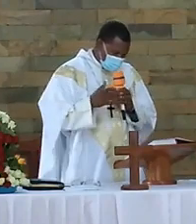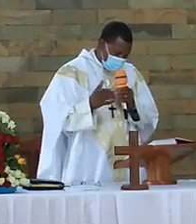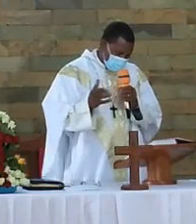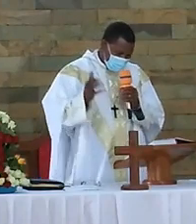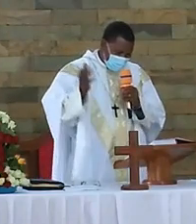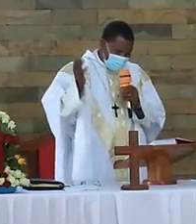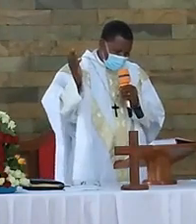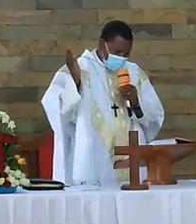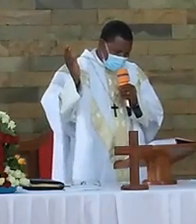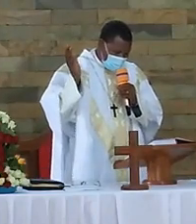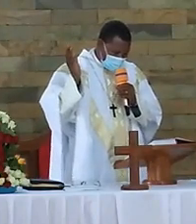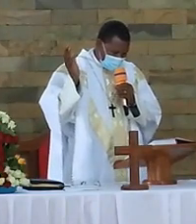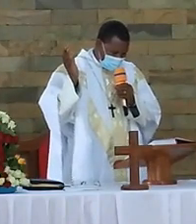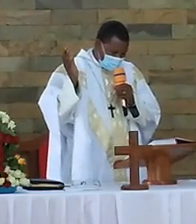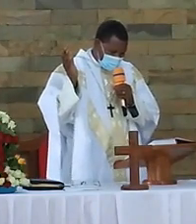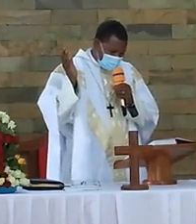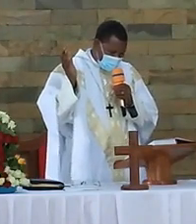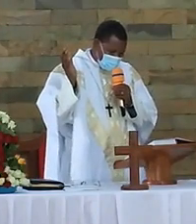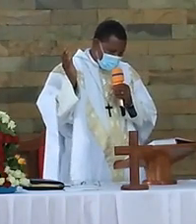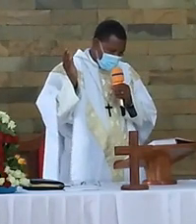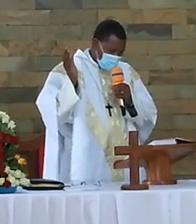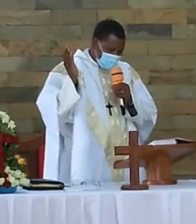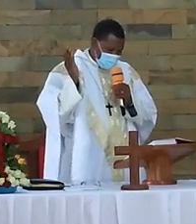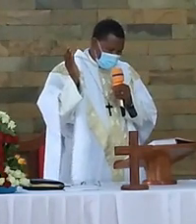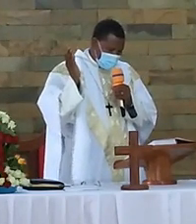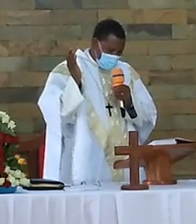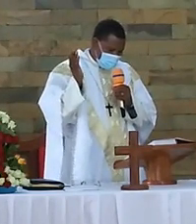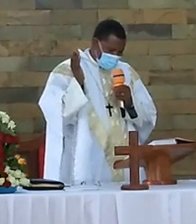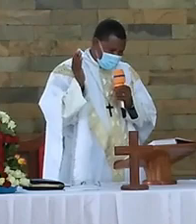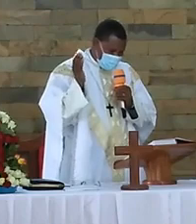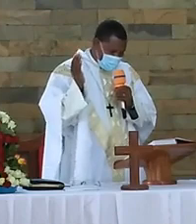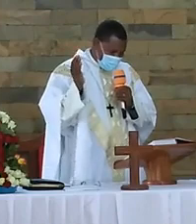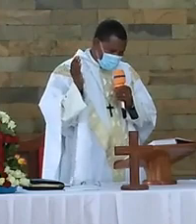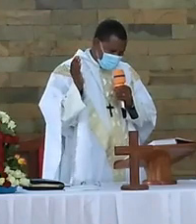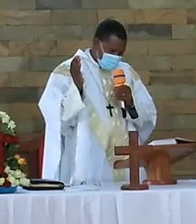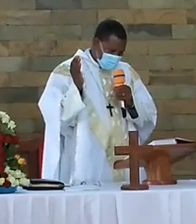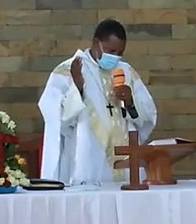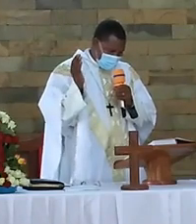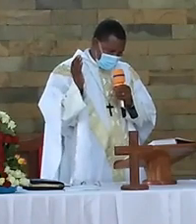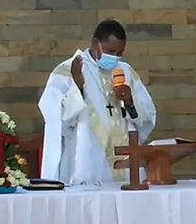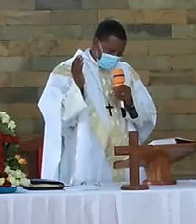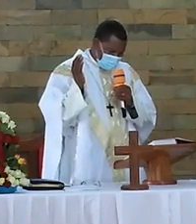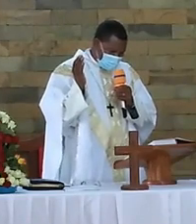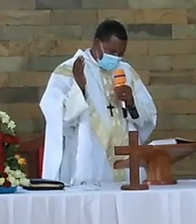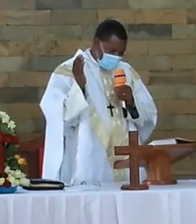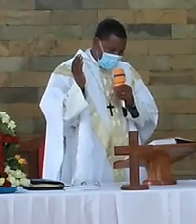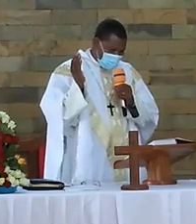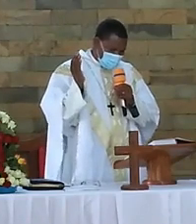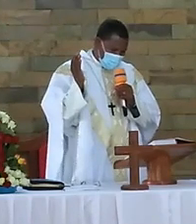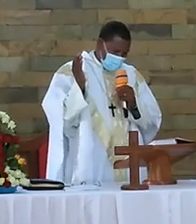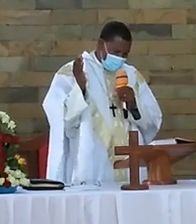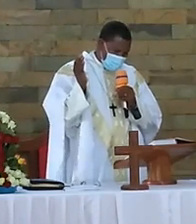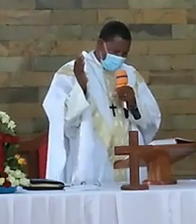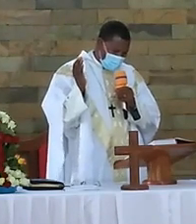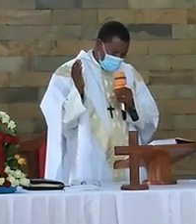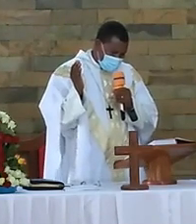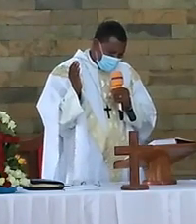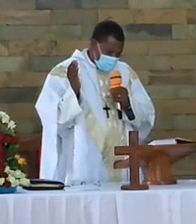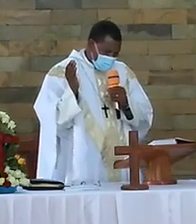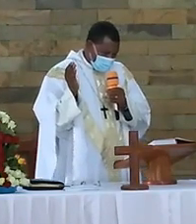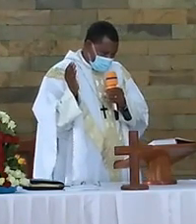Kristo aromũiyũria na gĩkeno na thayũ thĩinĩ wa wĩtĩkio wanyu nĩgetha atĩ na ũndũ wa hinya wa Roho Mũtheru wa